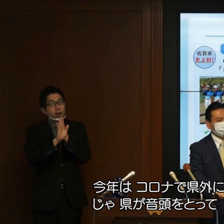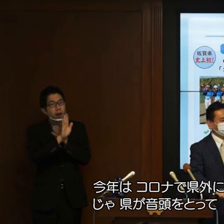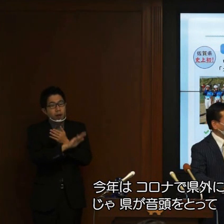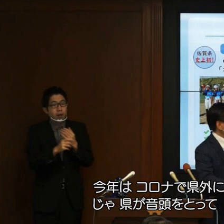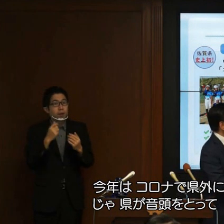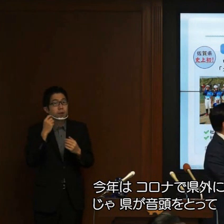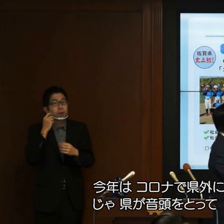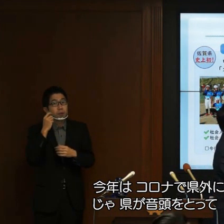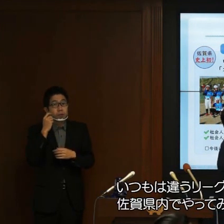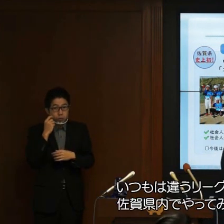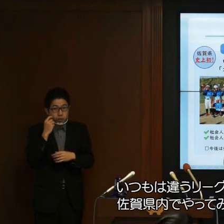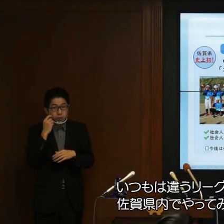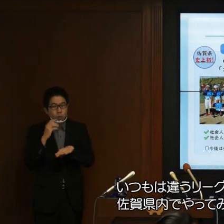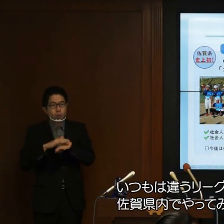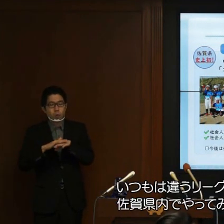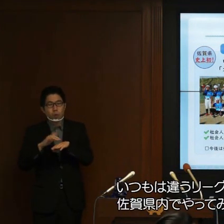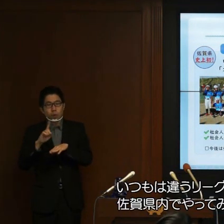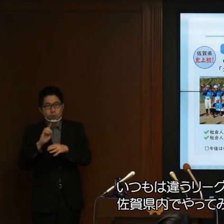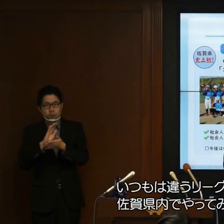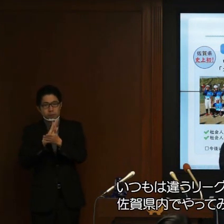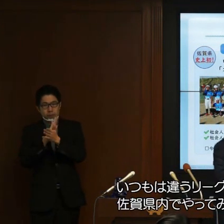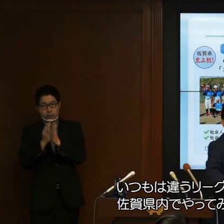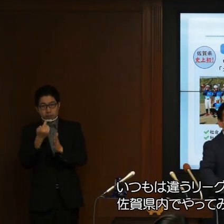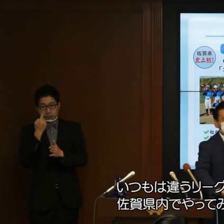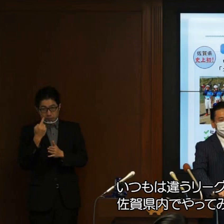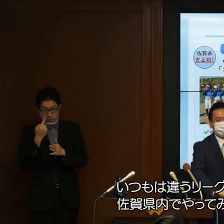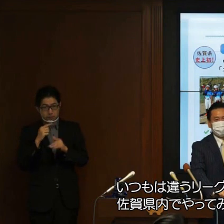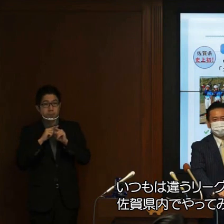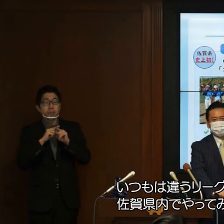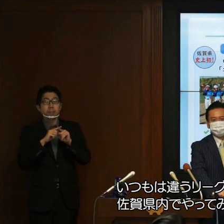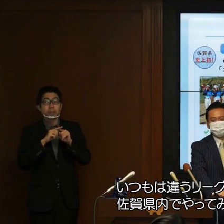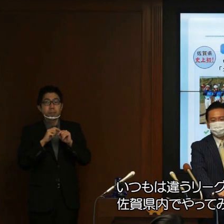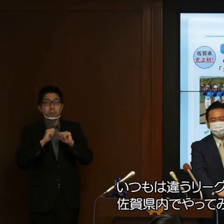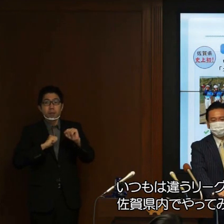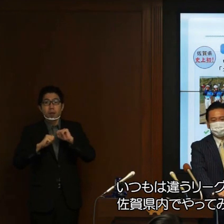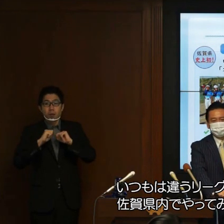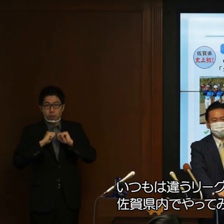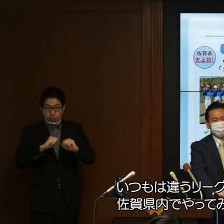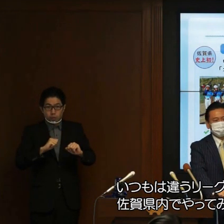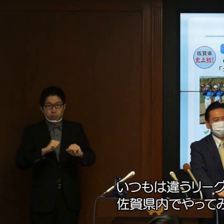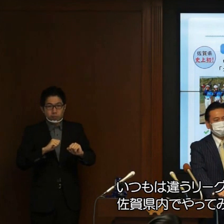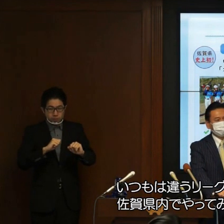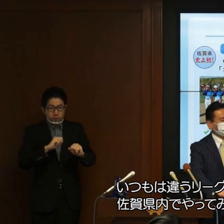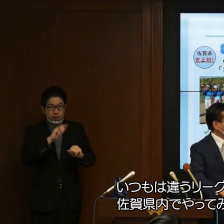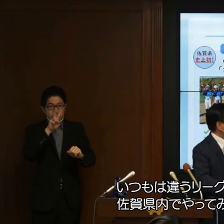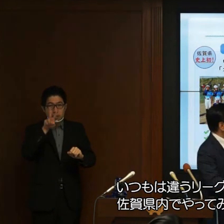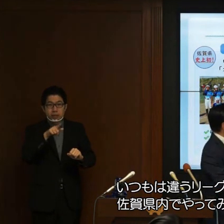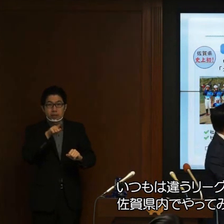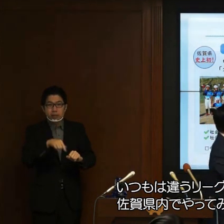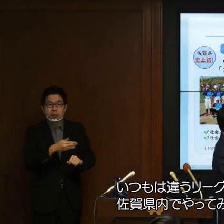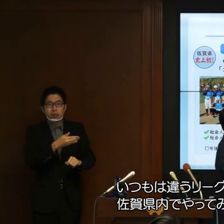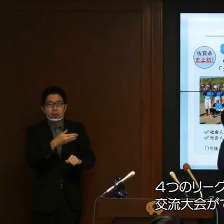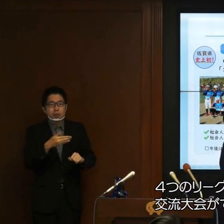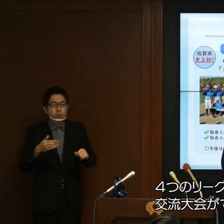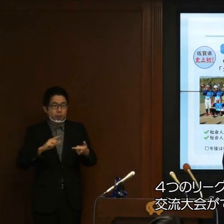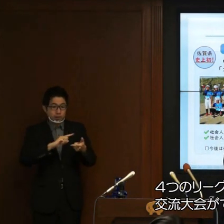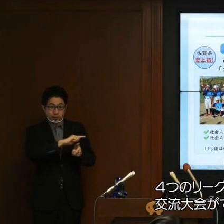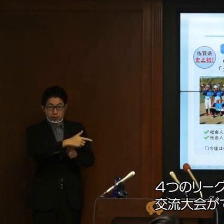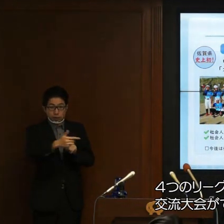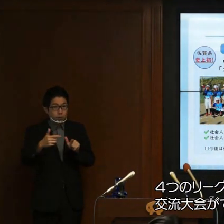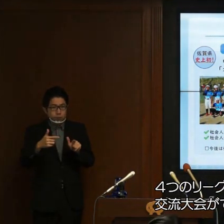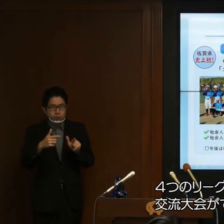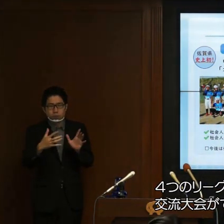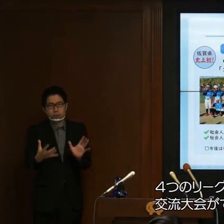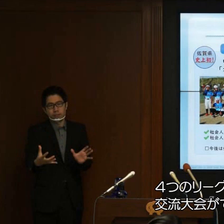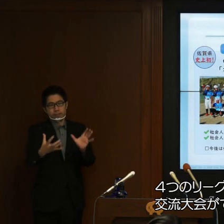県が温度を取って、これみんな佐賀県内でいつもは違うリーグだけどやってみようということで、4つのリーグが